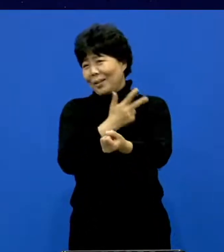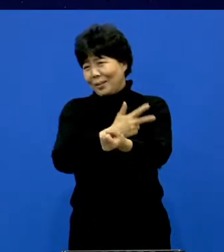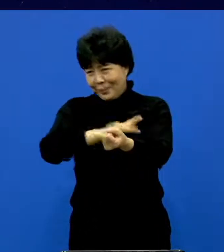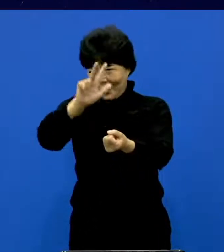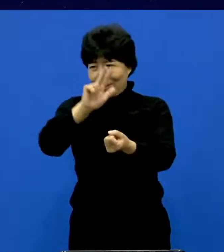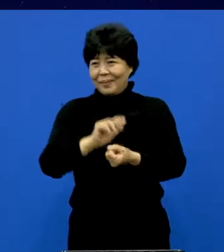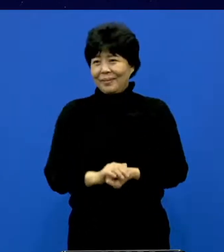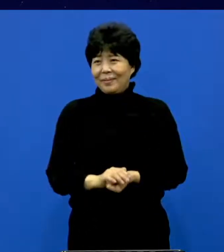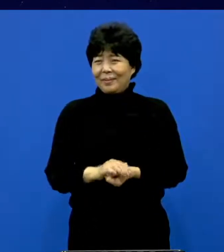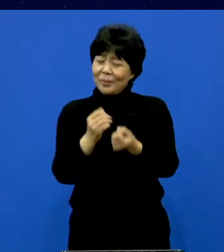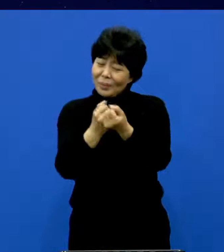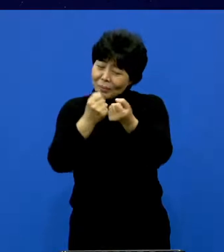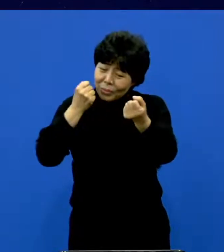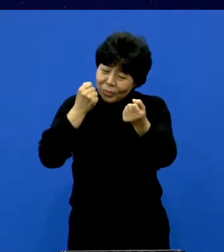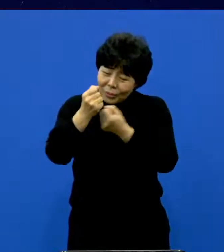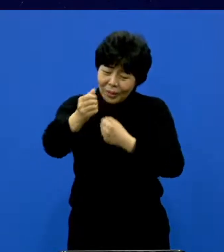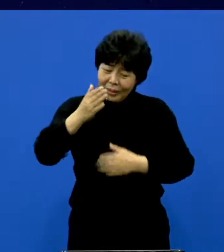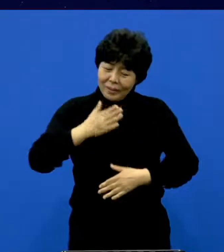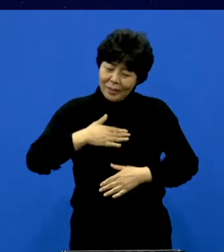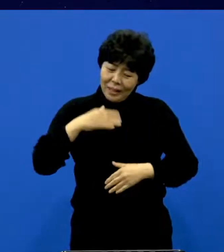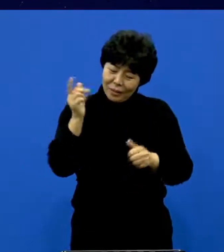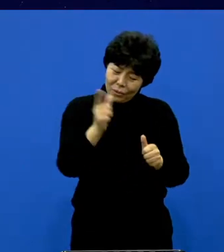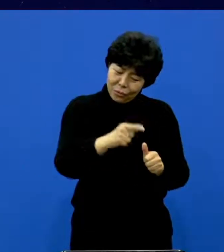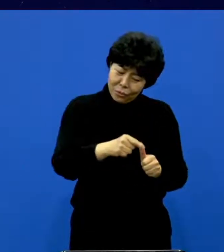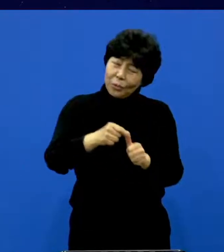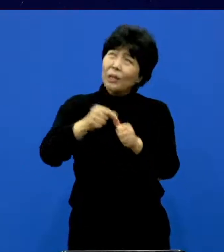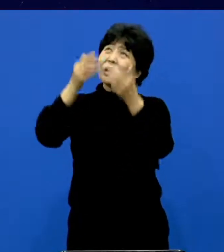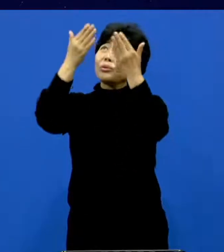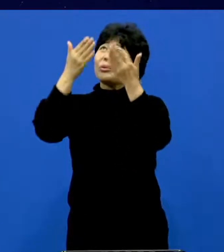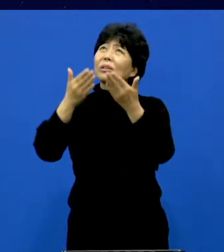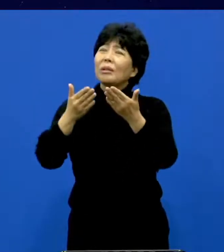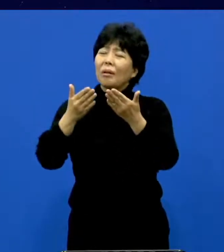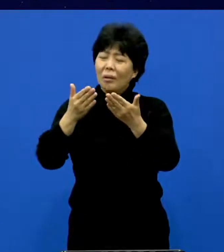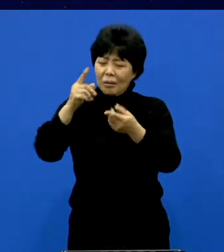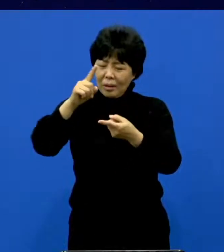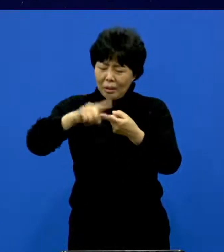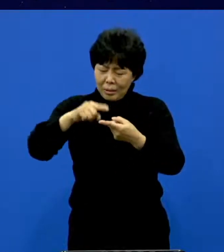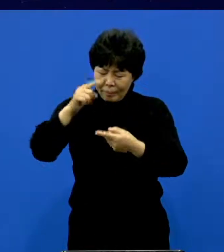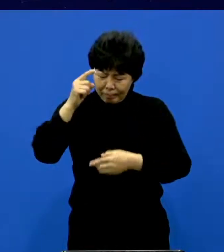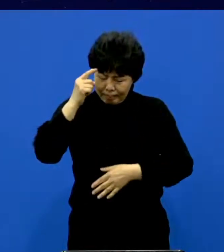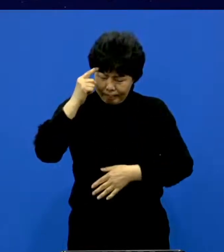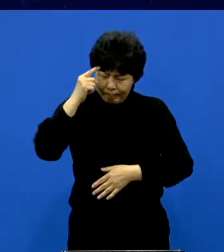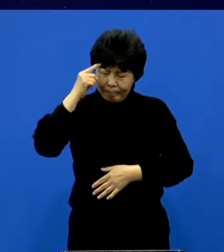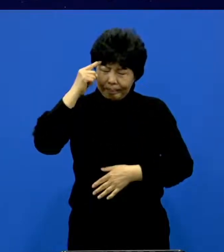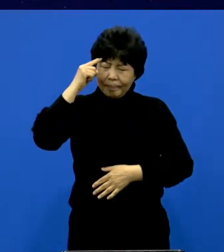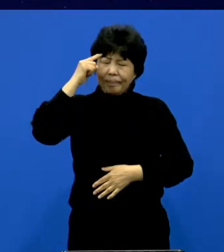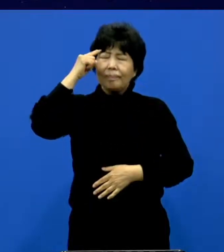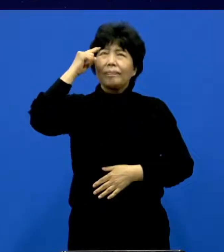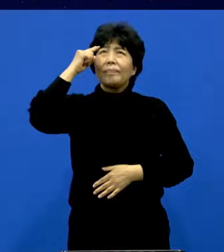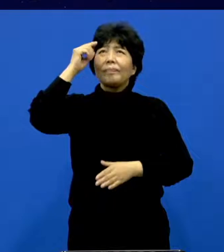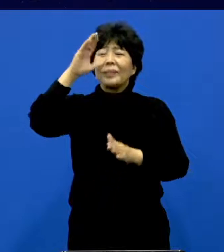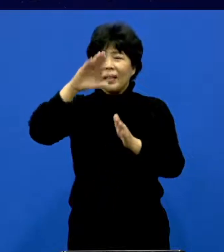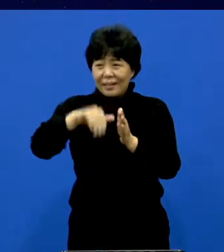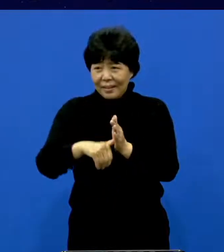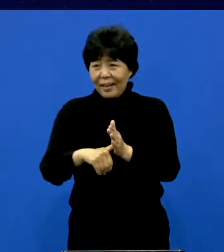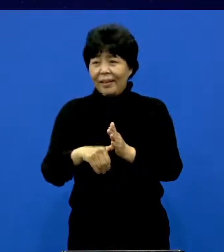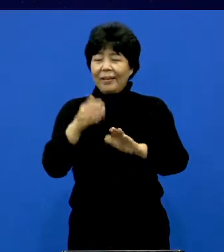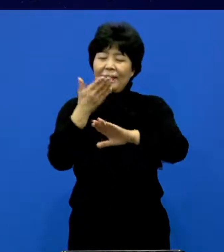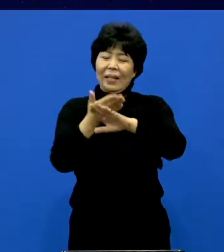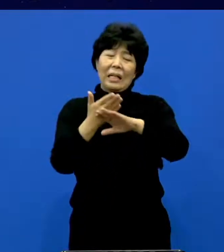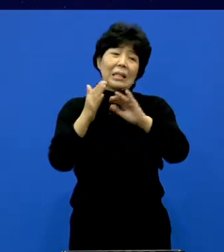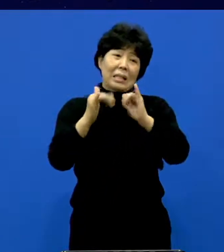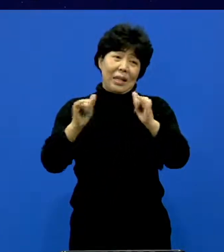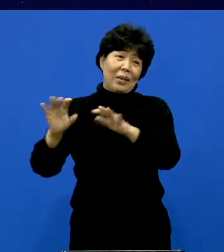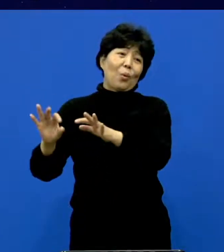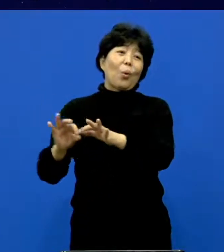그럼에도 나를 받아주신 하나님의 은혜를 완전히 깨달을 때 그 은혜로 다른 사람들과의 관계가 이제